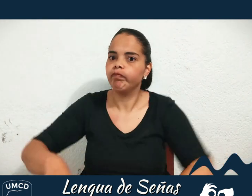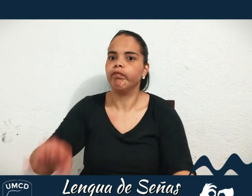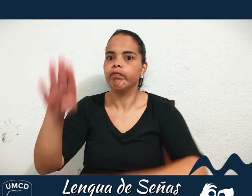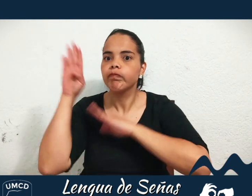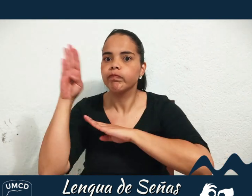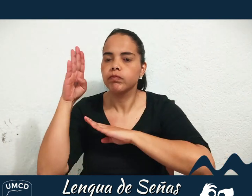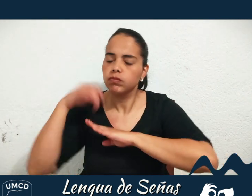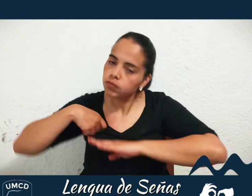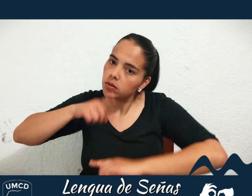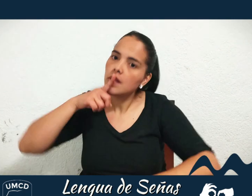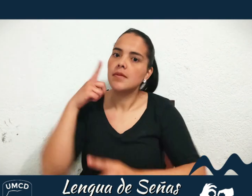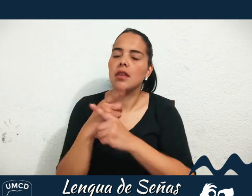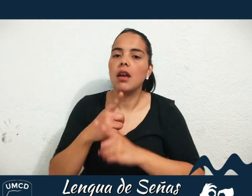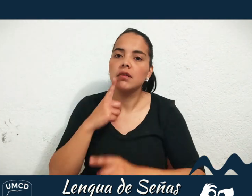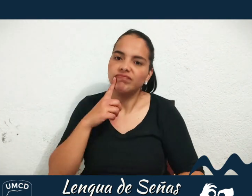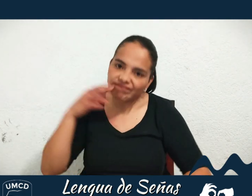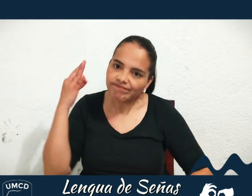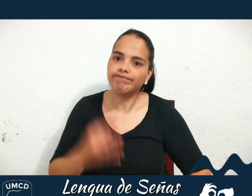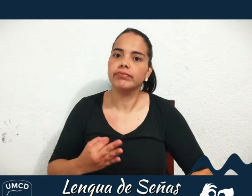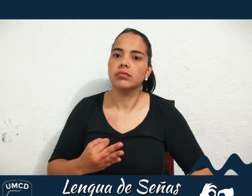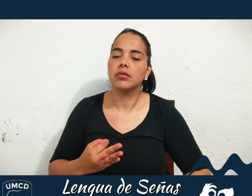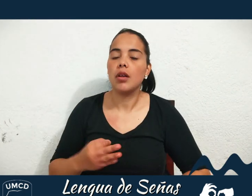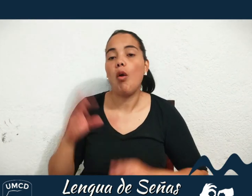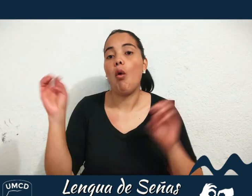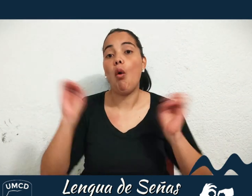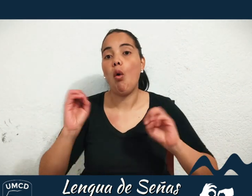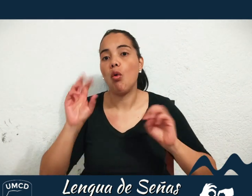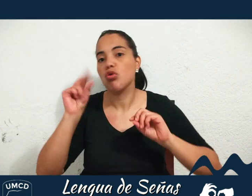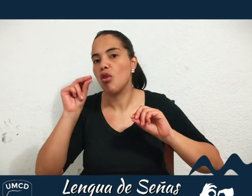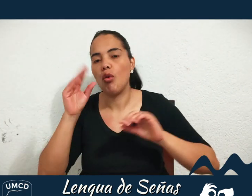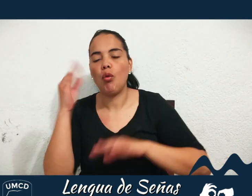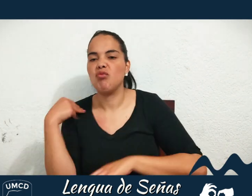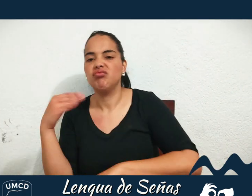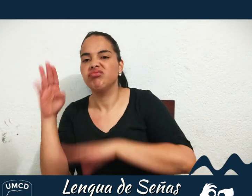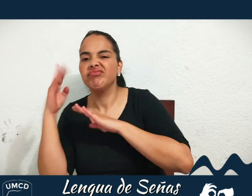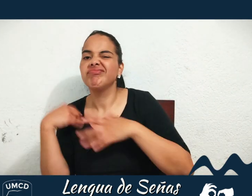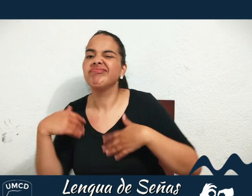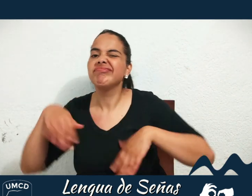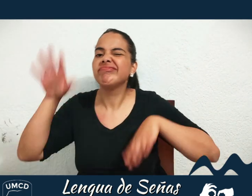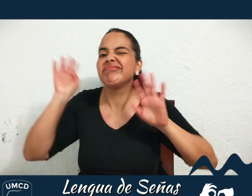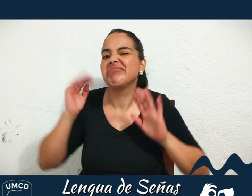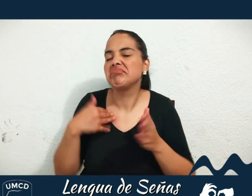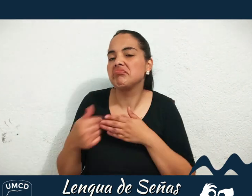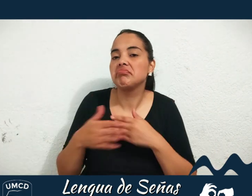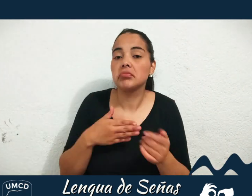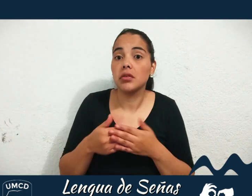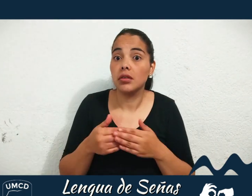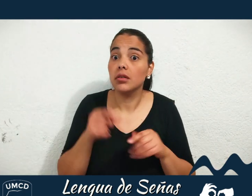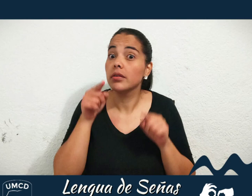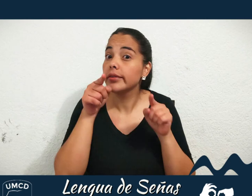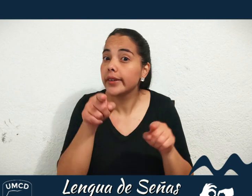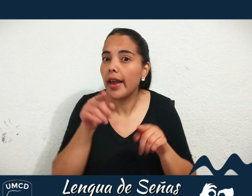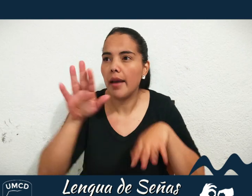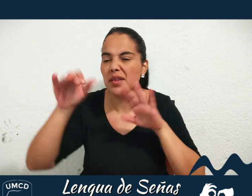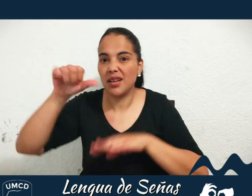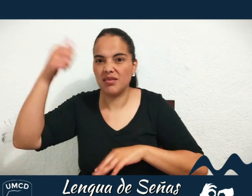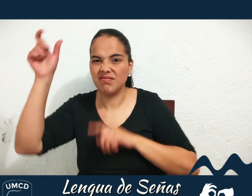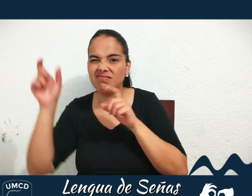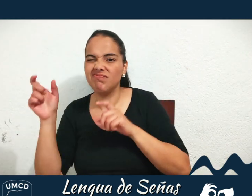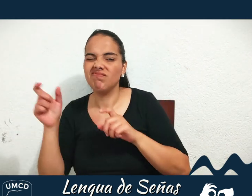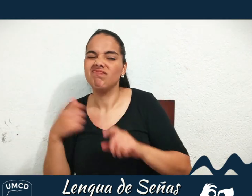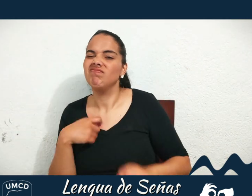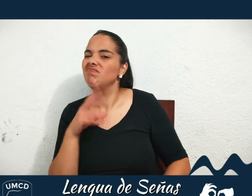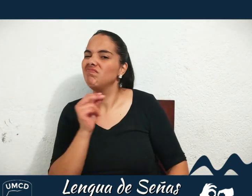ofreciendo es algo que nosotros voluntariamente vamos a cumplir con seriedad. Y eso genera